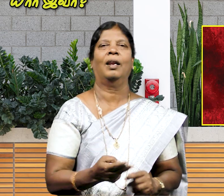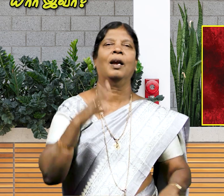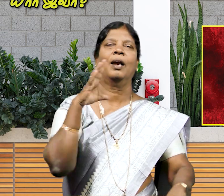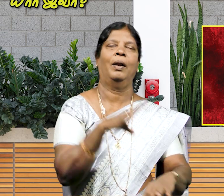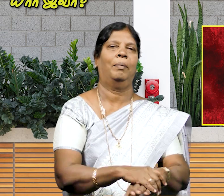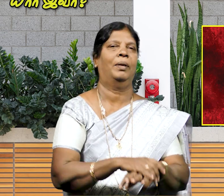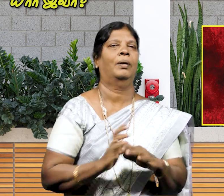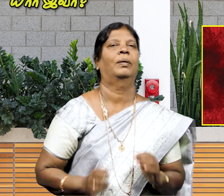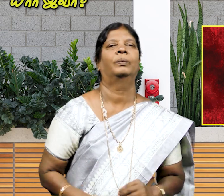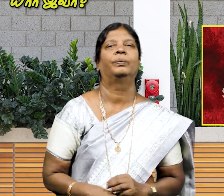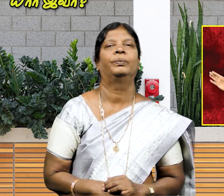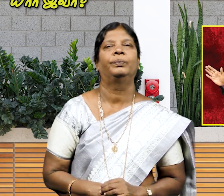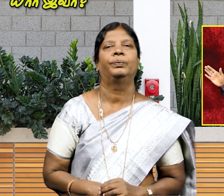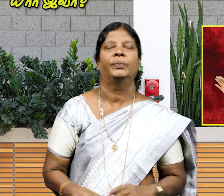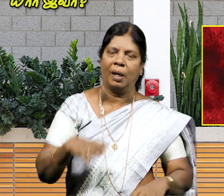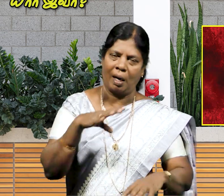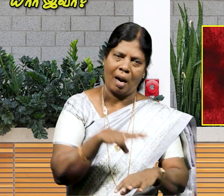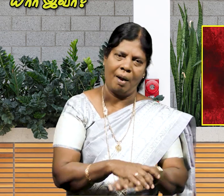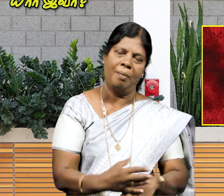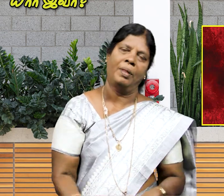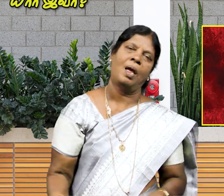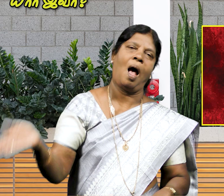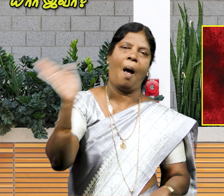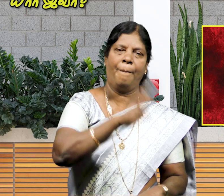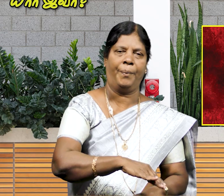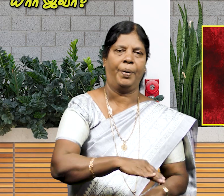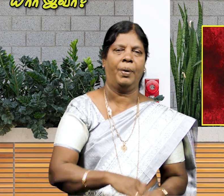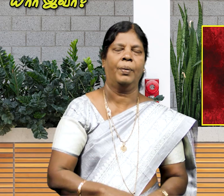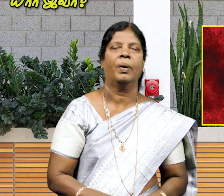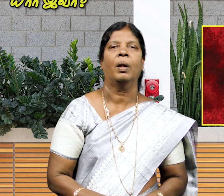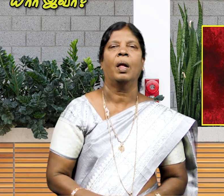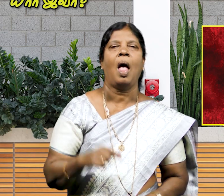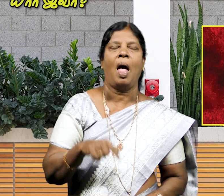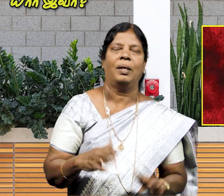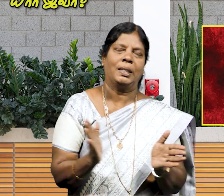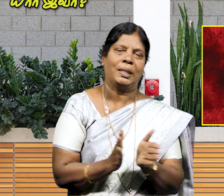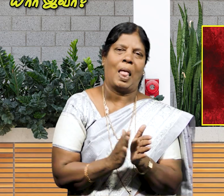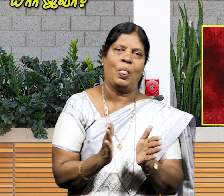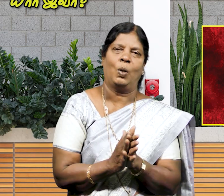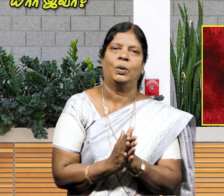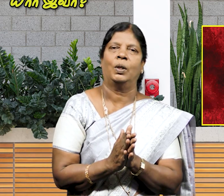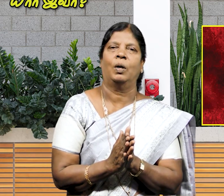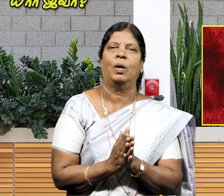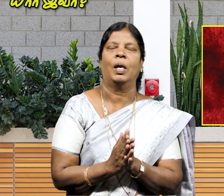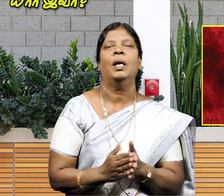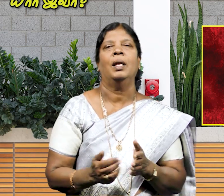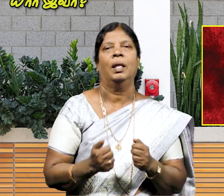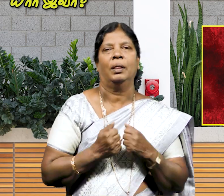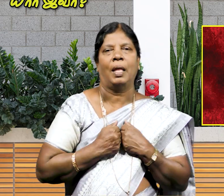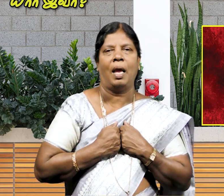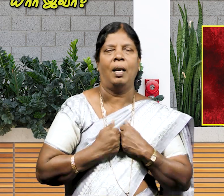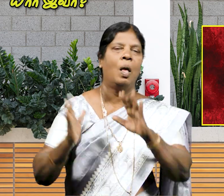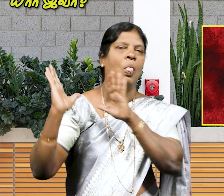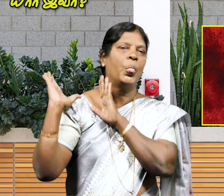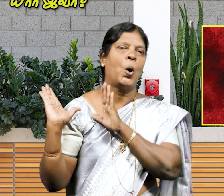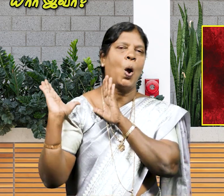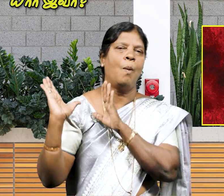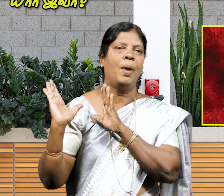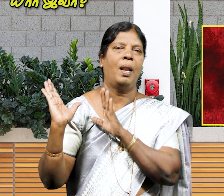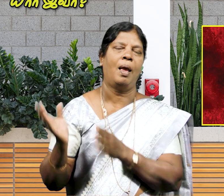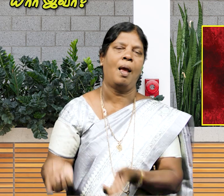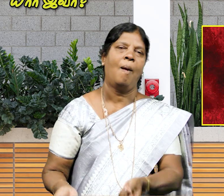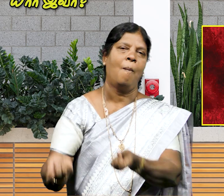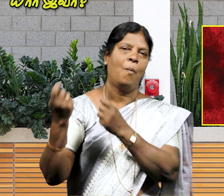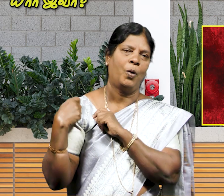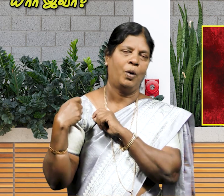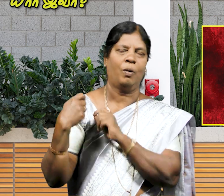அலைந்தான், திரிந்தான், கண்டுபிடித்தான். கண்டுபிடித்த பின்பு அவன் சந்தோஷத்தோட அதை